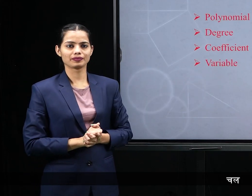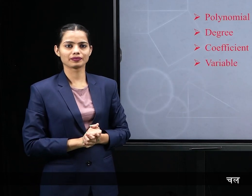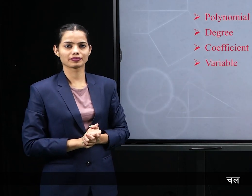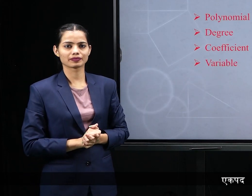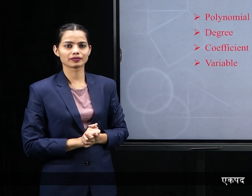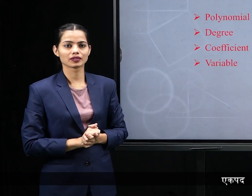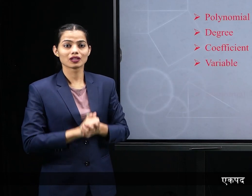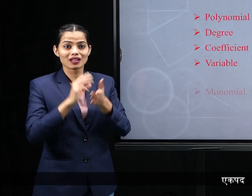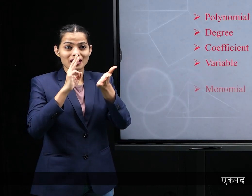एकपद,